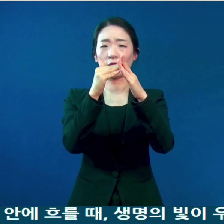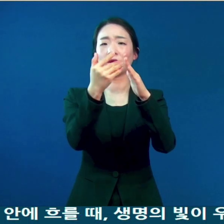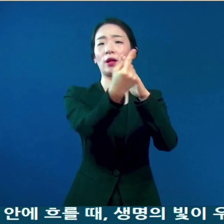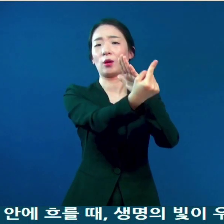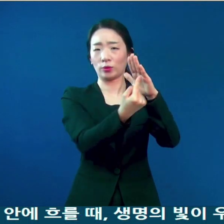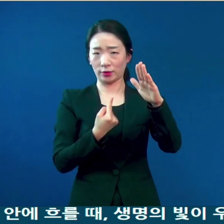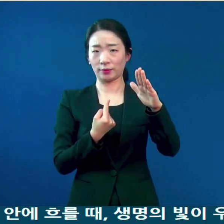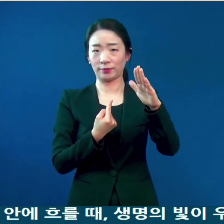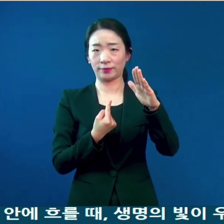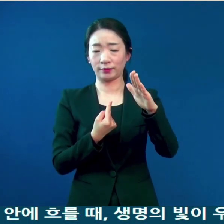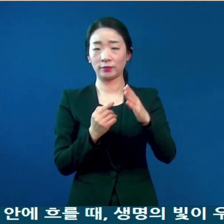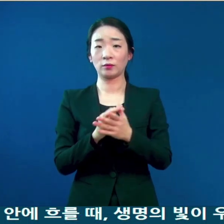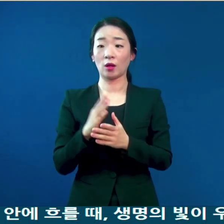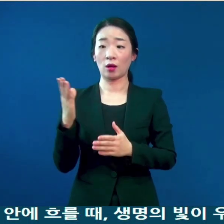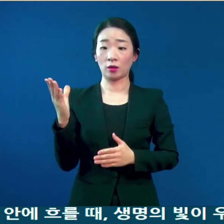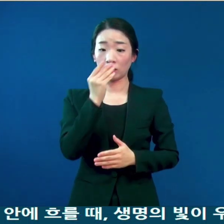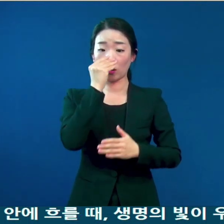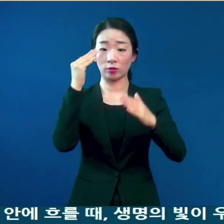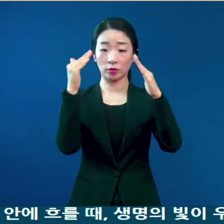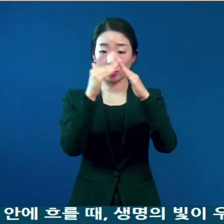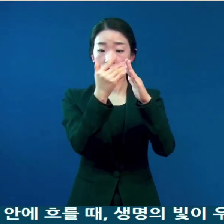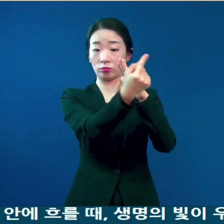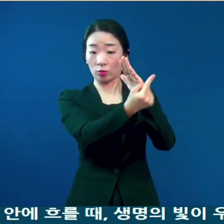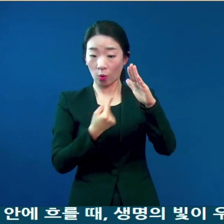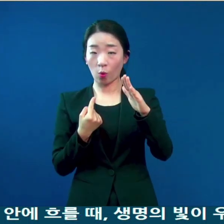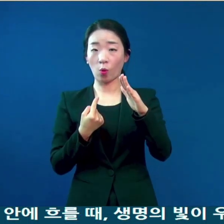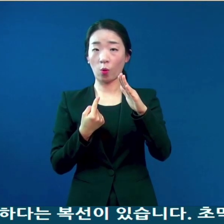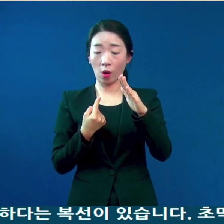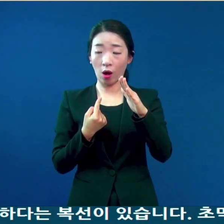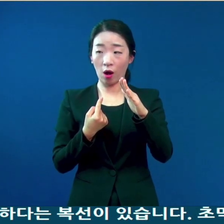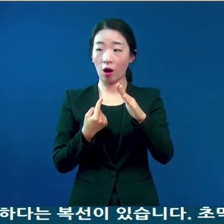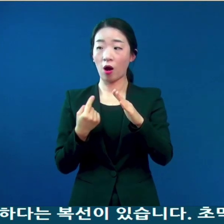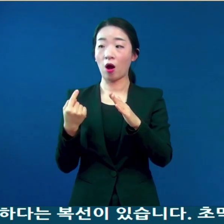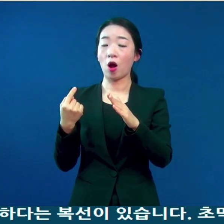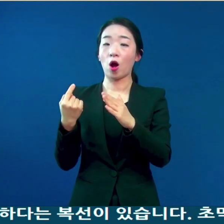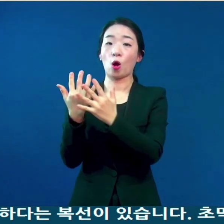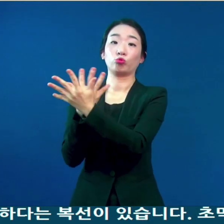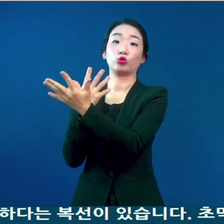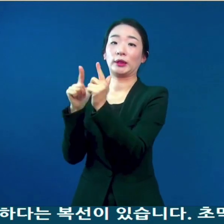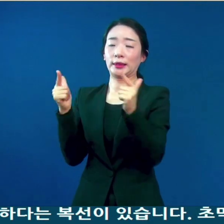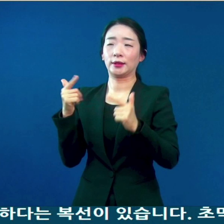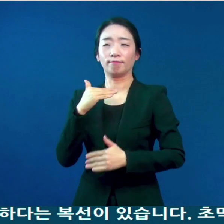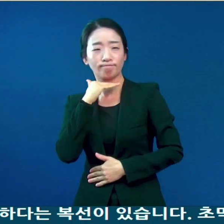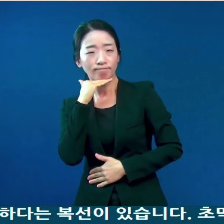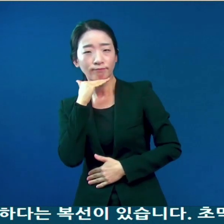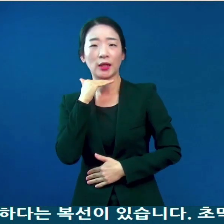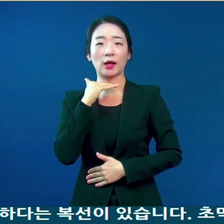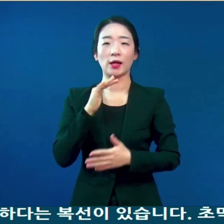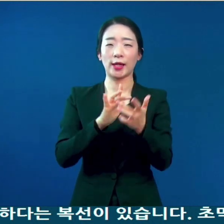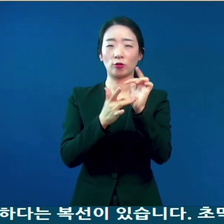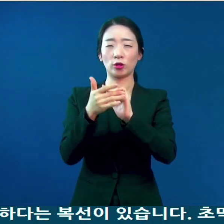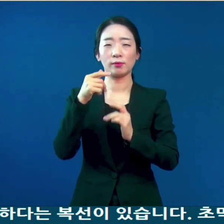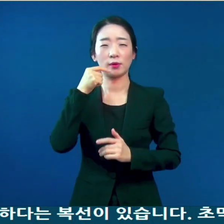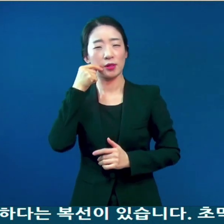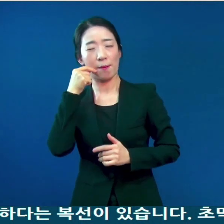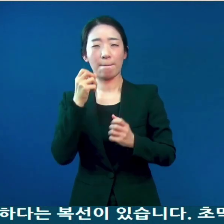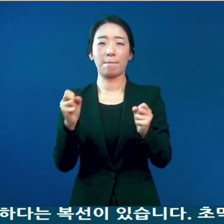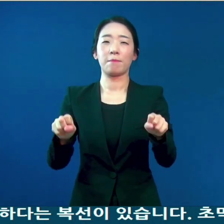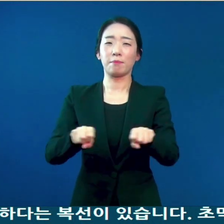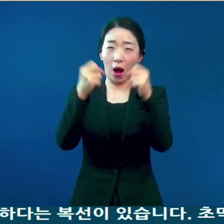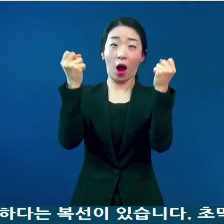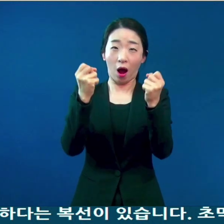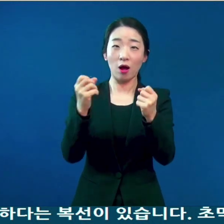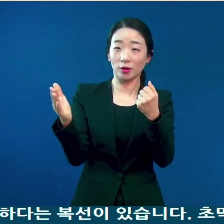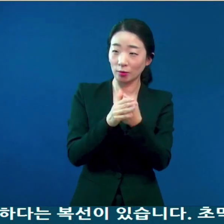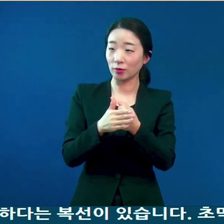성전에 들어오시니까 이미 예수님의 가르침을 듣는 데 익숙했던 무리들과 예수님이 꽤나 유명해졌기 때문에 예수님의